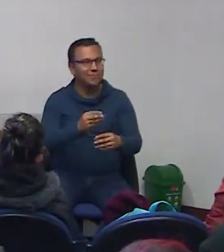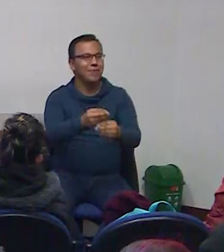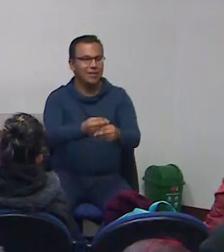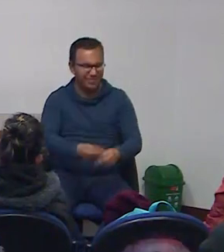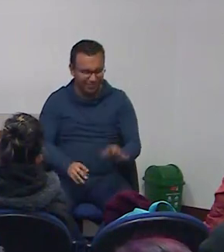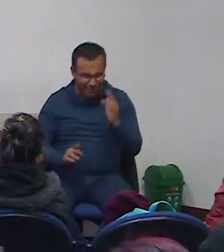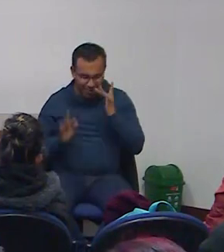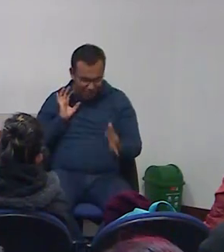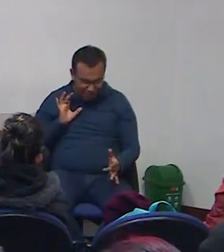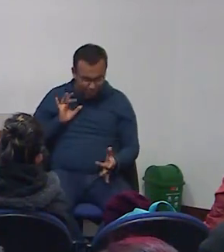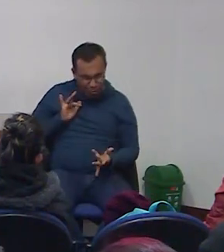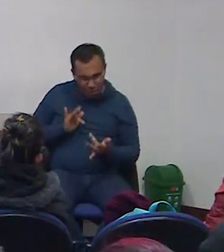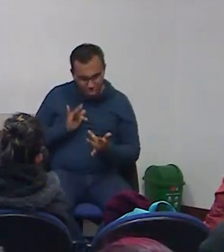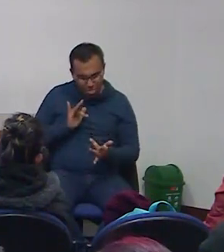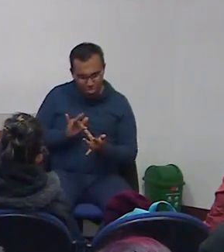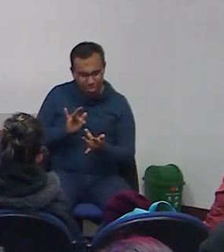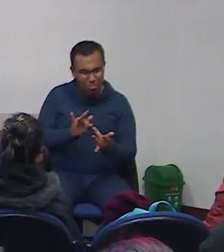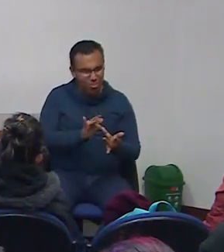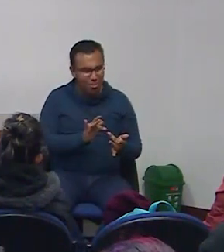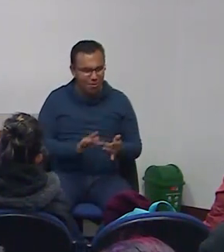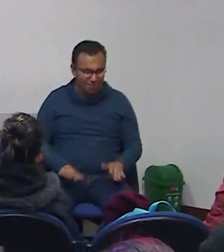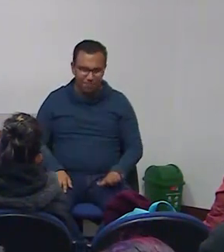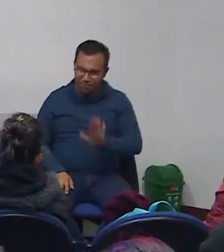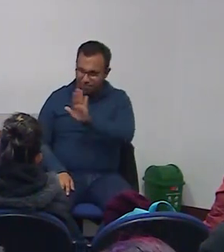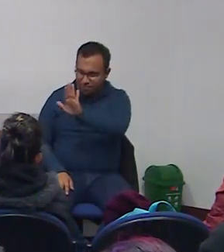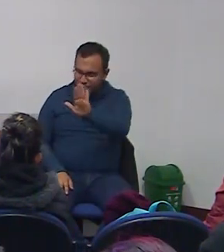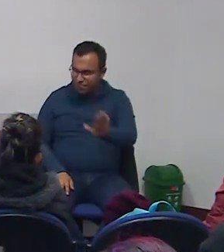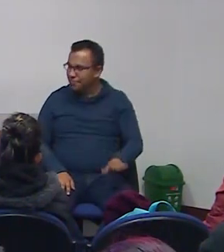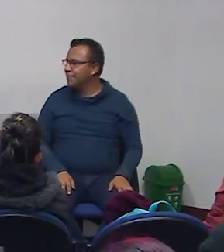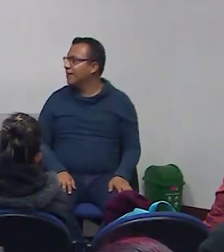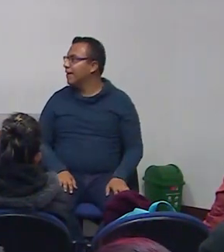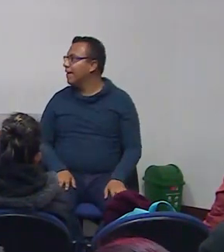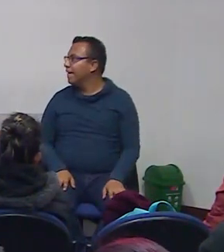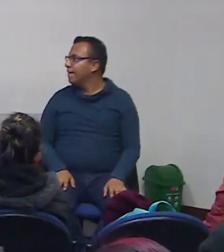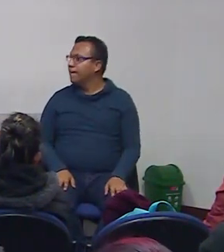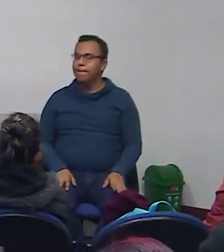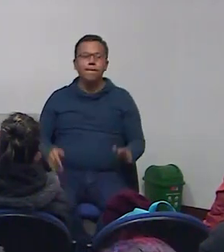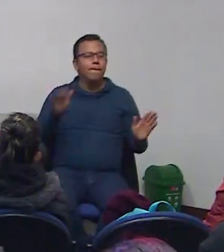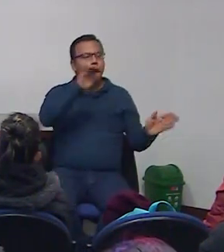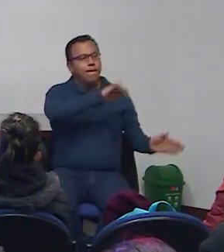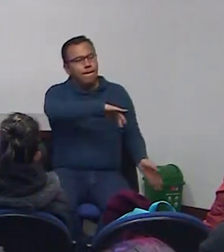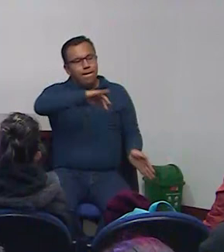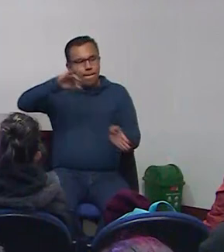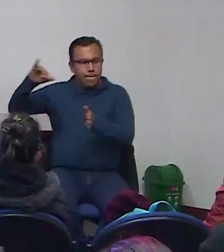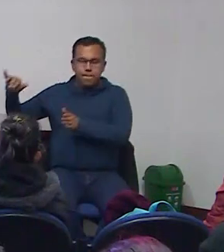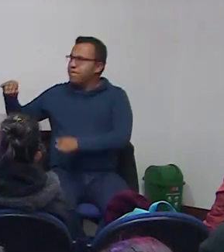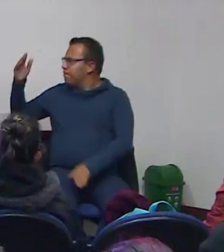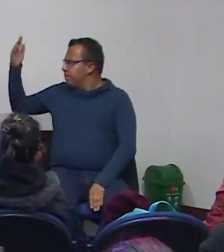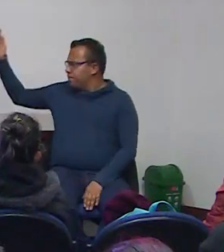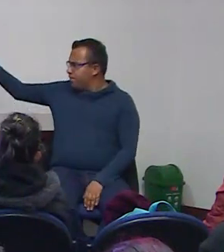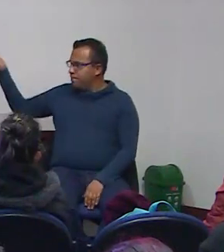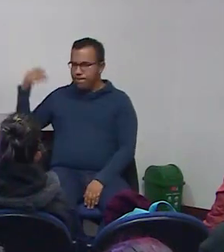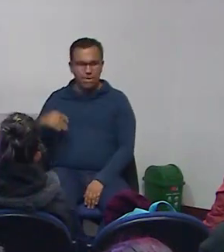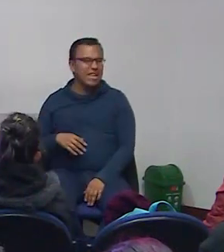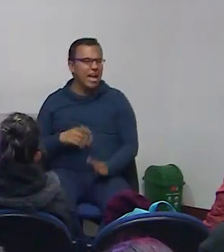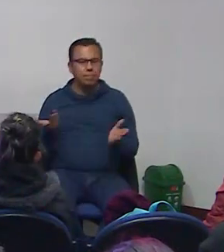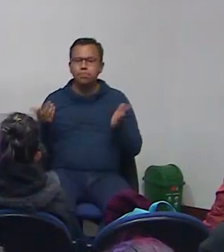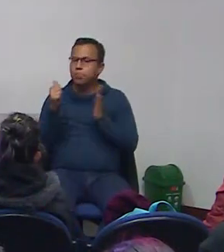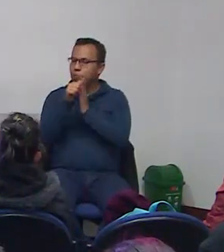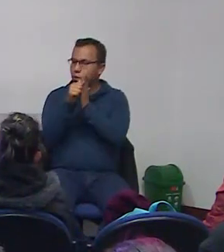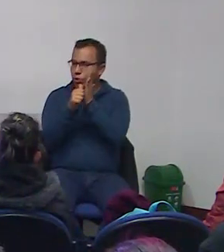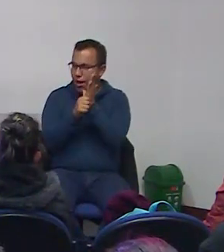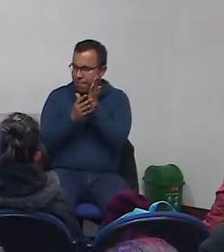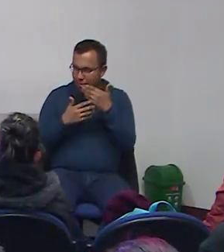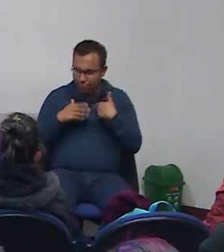la sincronización o la coordinación Bueno ahorita entonces les voy a contar un poco ya sobre los programas que